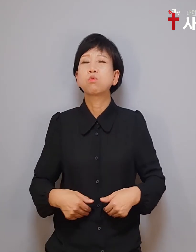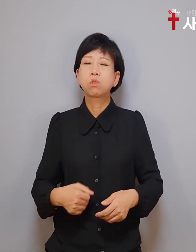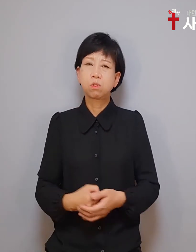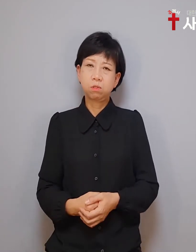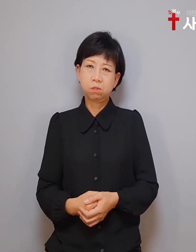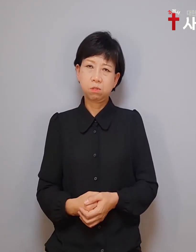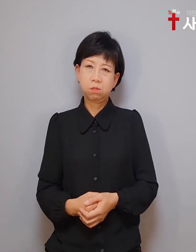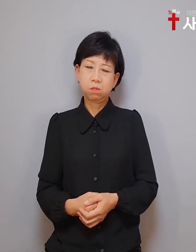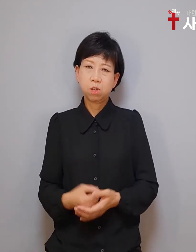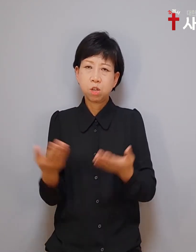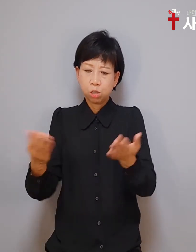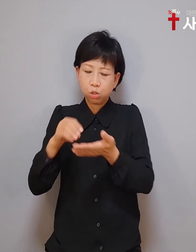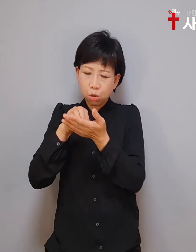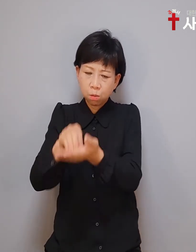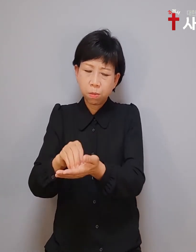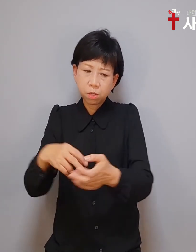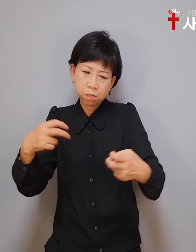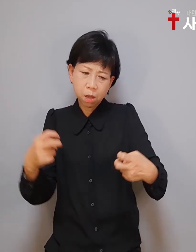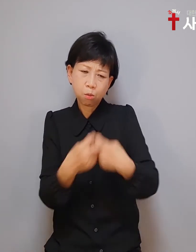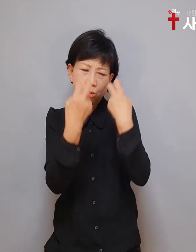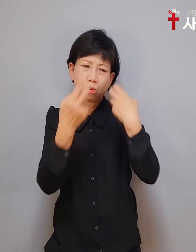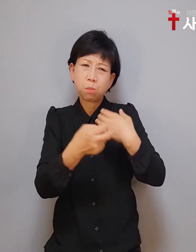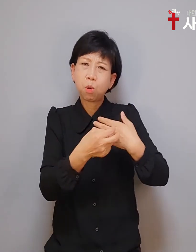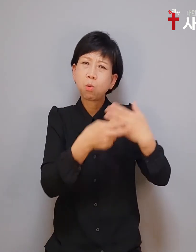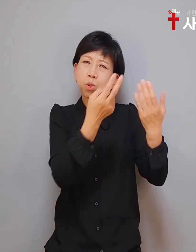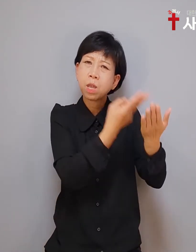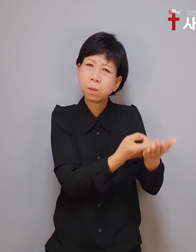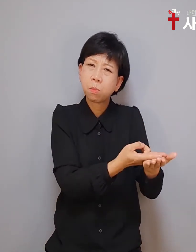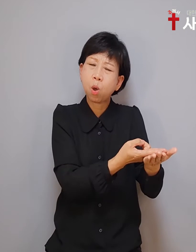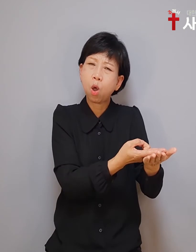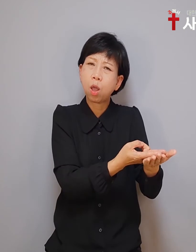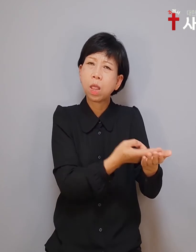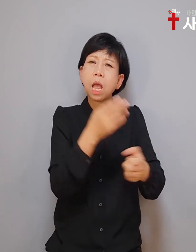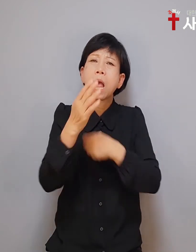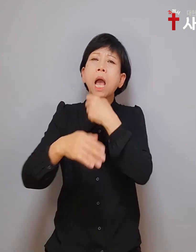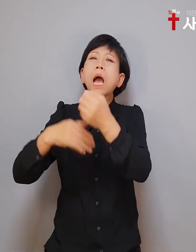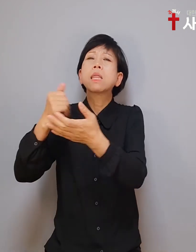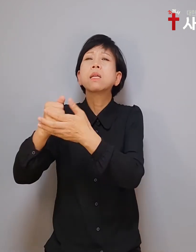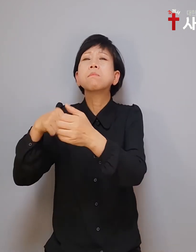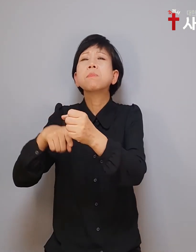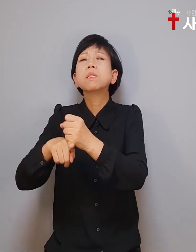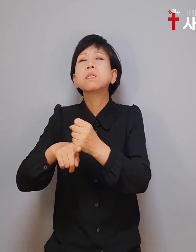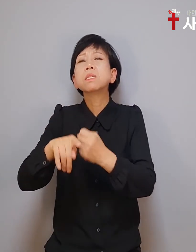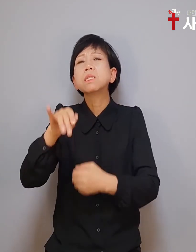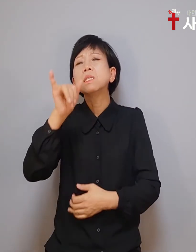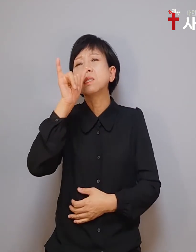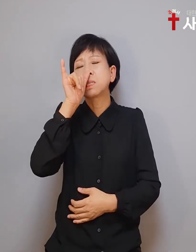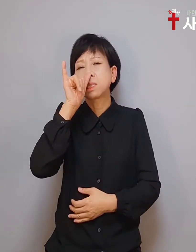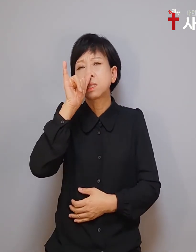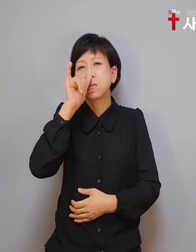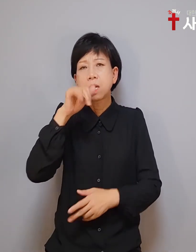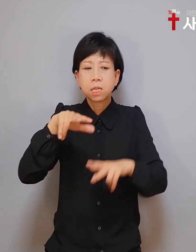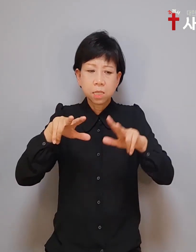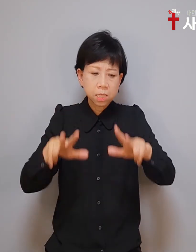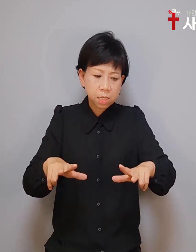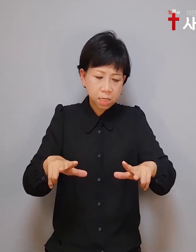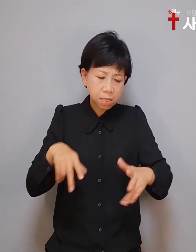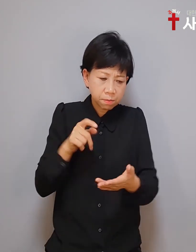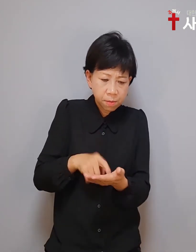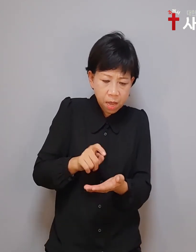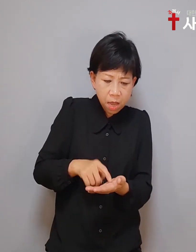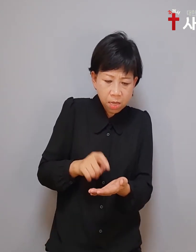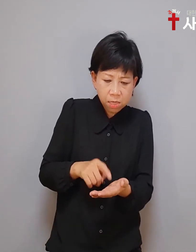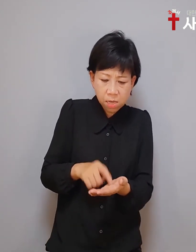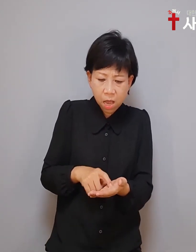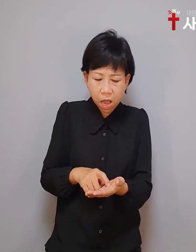했지만 하나님의 또 다른 이유가 있을까요? 없을까요? 있다는 거예요. 지금 당장 내일 모레 목요일